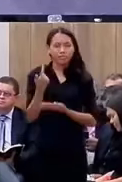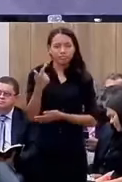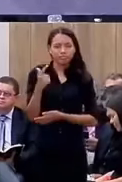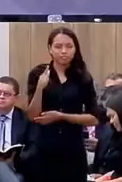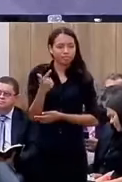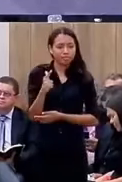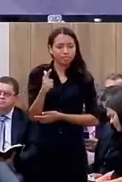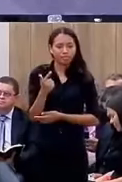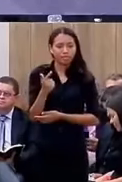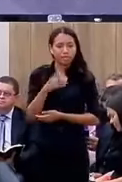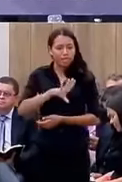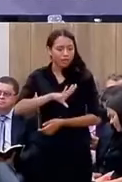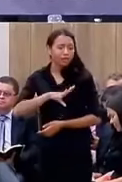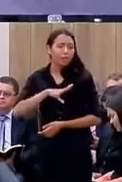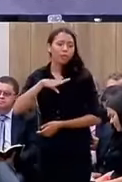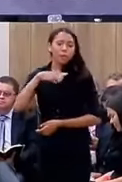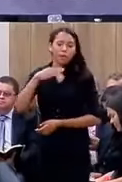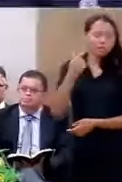autoridade.